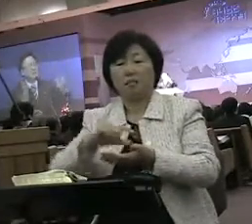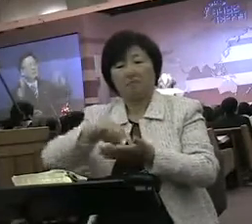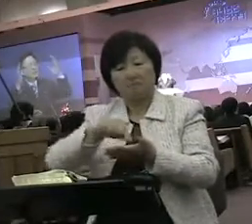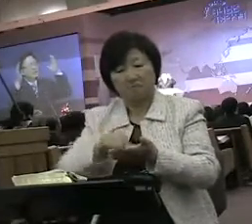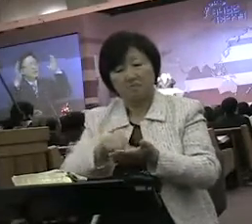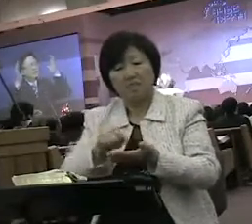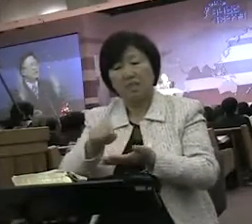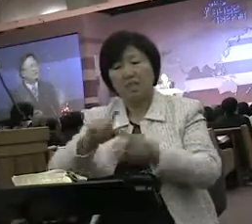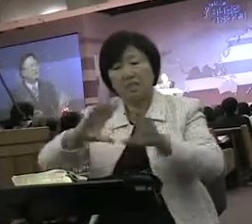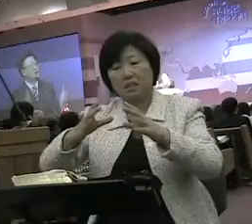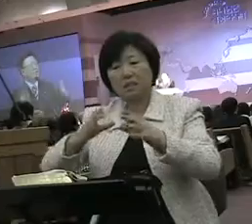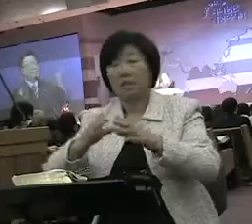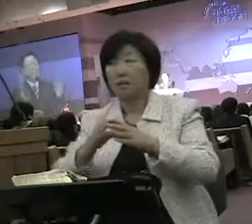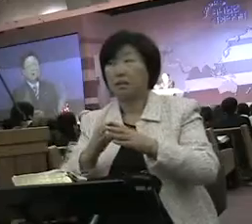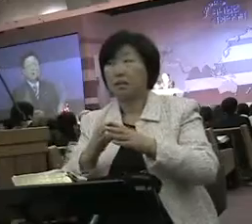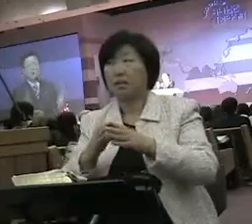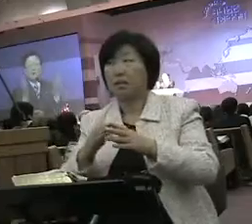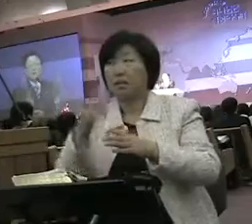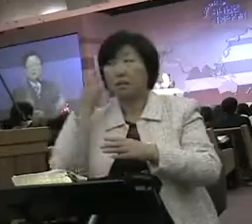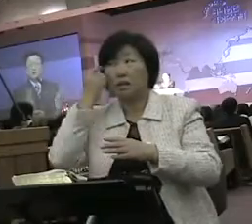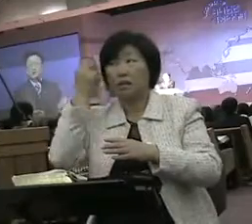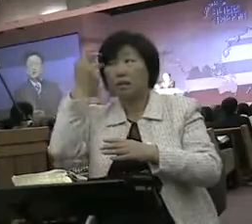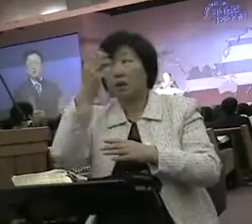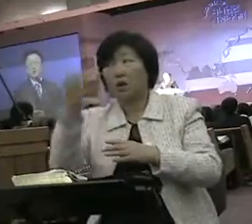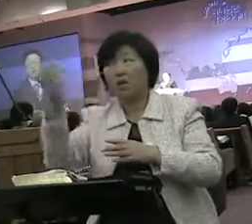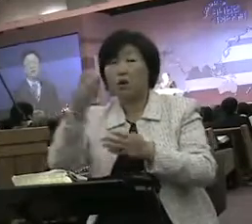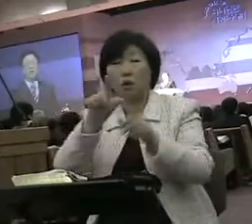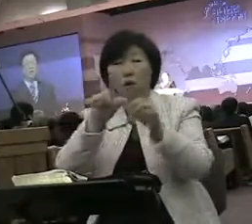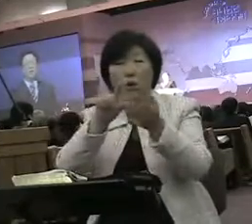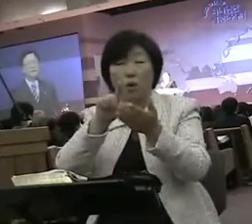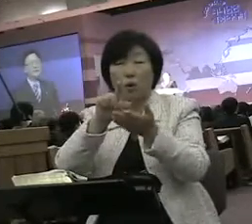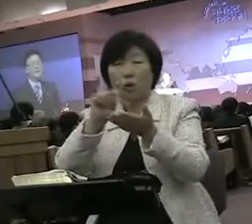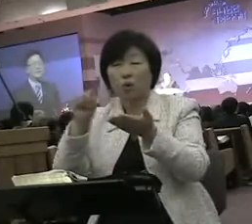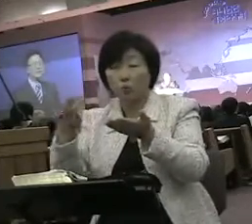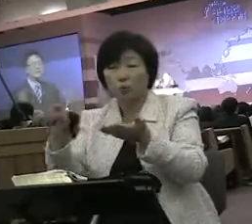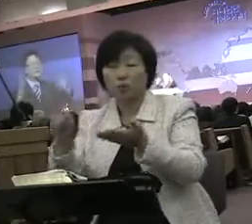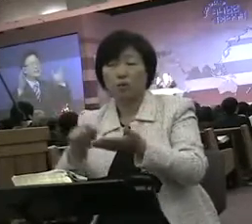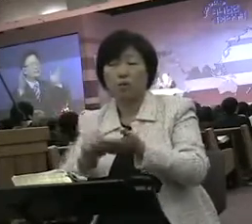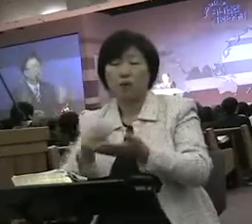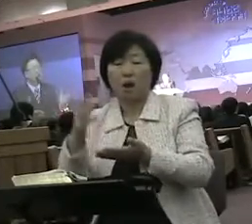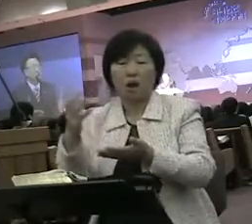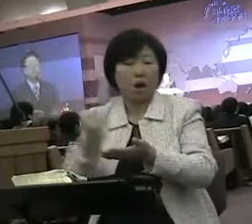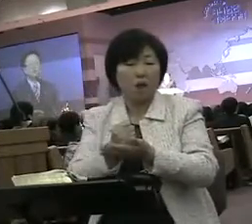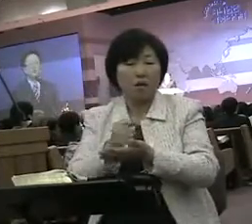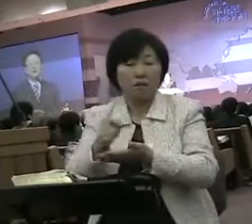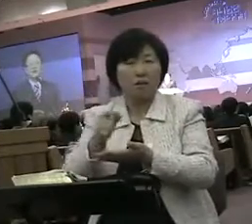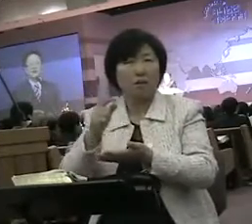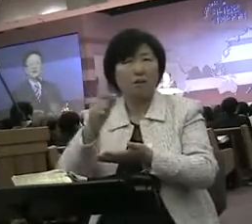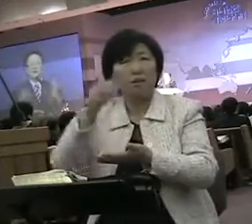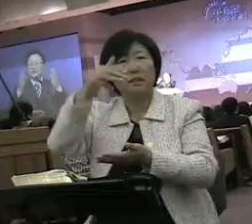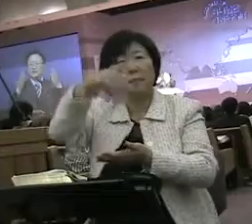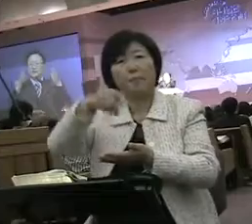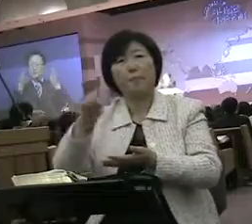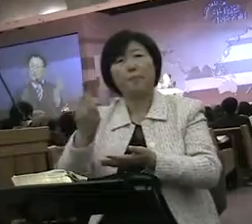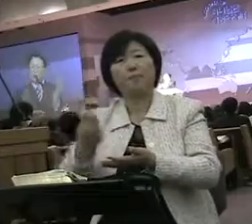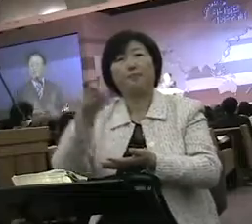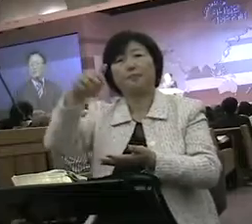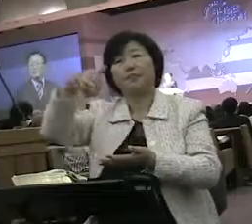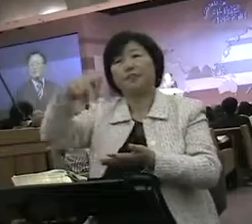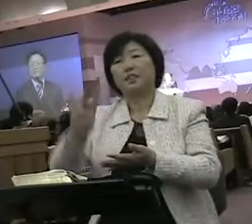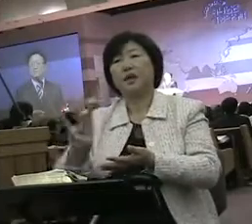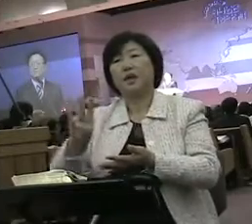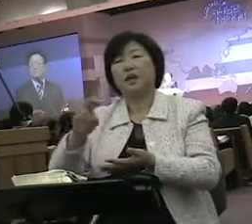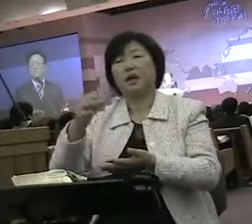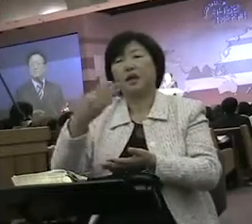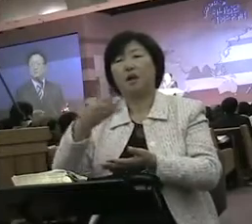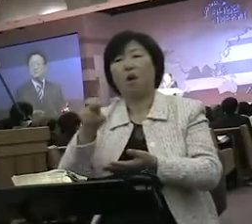시대를 담을 수 있는 영적 거장의 요소들을 가지고 있음에도 불구하고 그 잠재력이 드러나지 못하고 가능성이 폭발하지